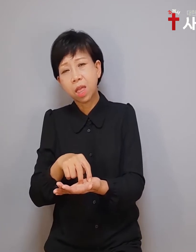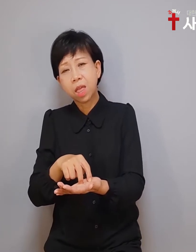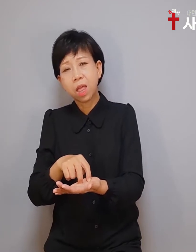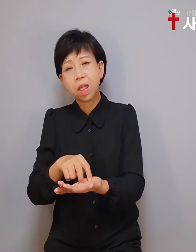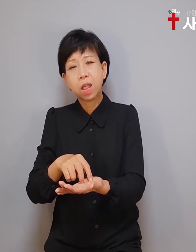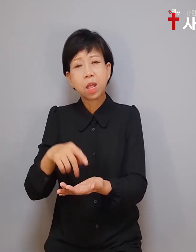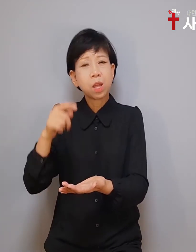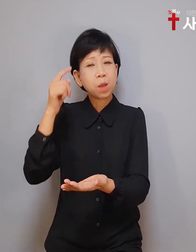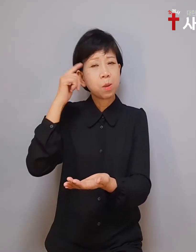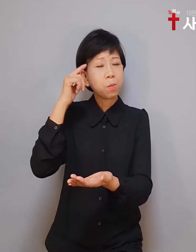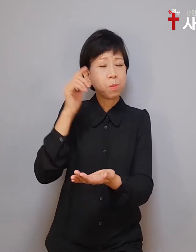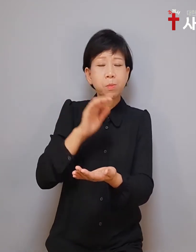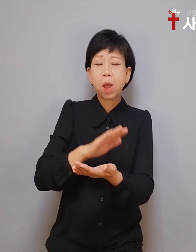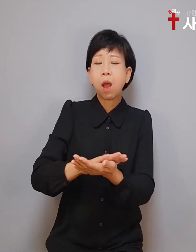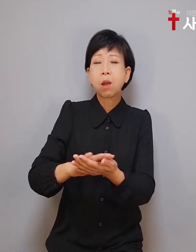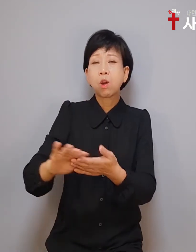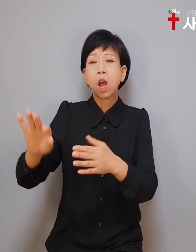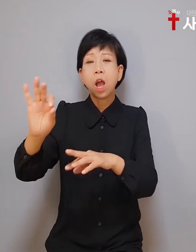떠네